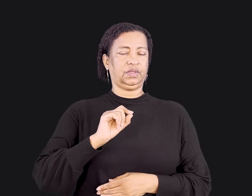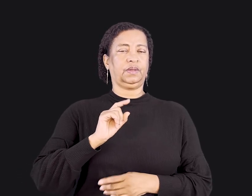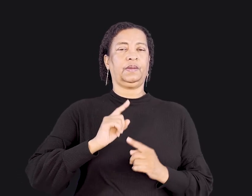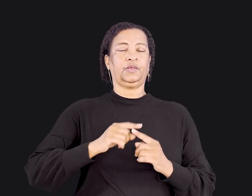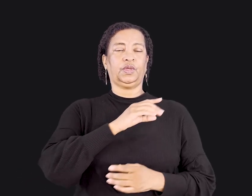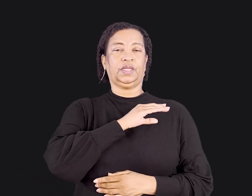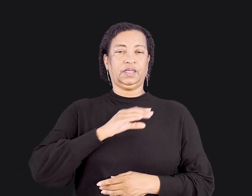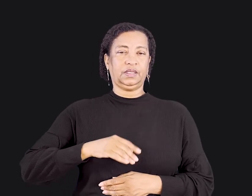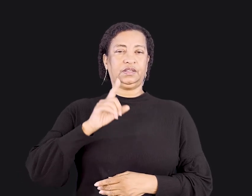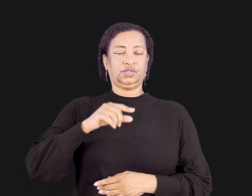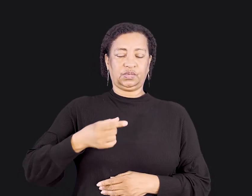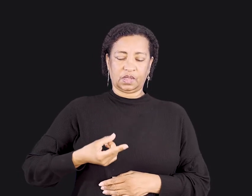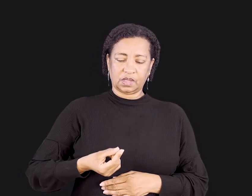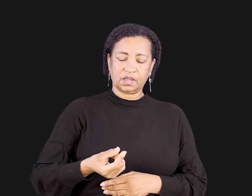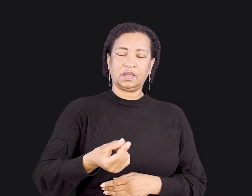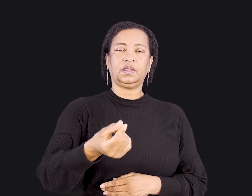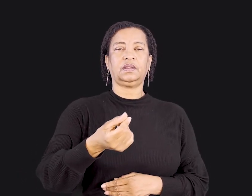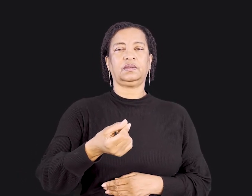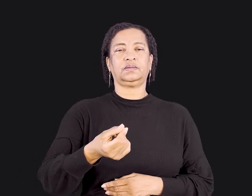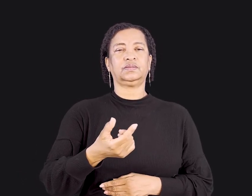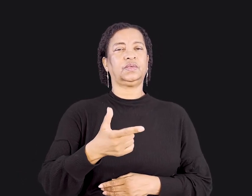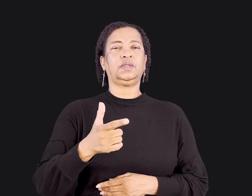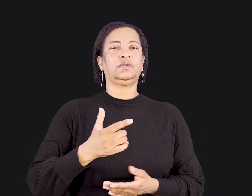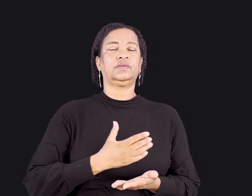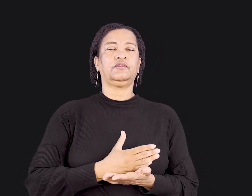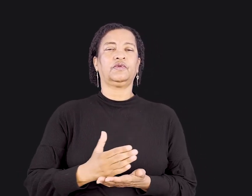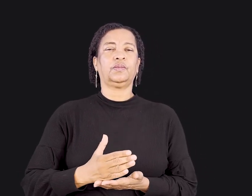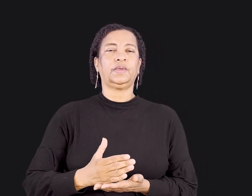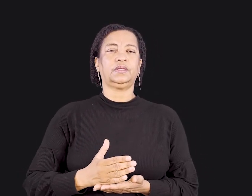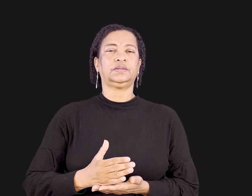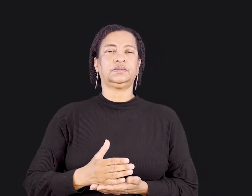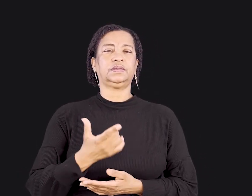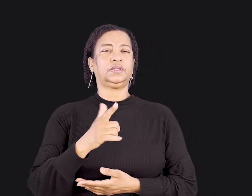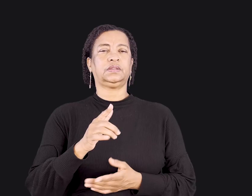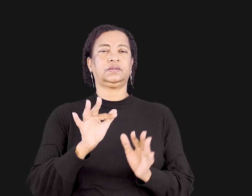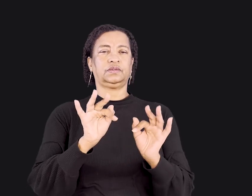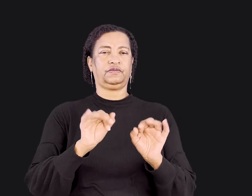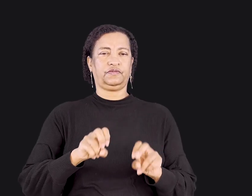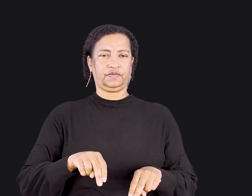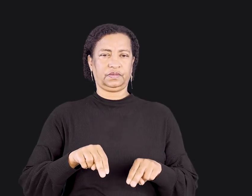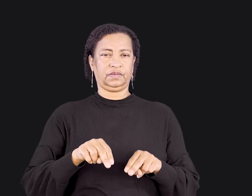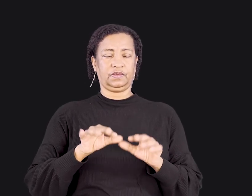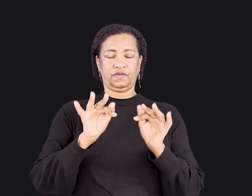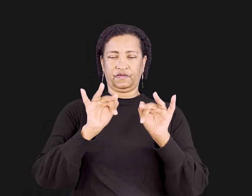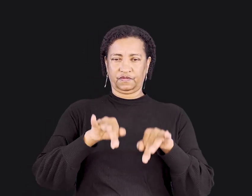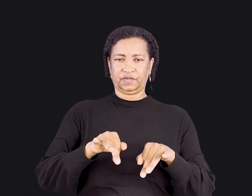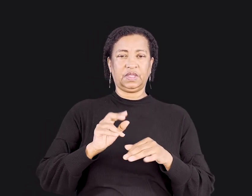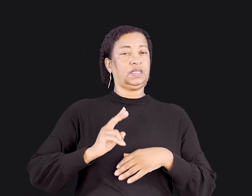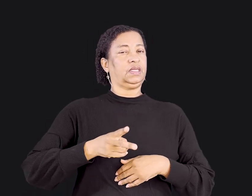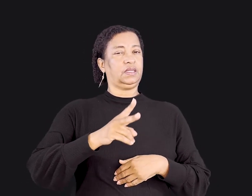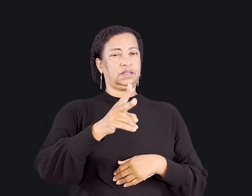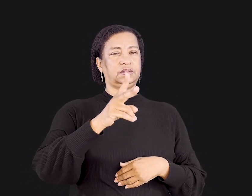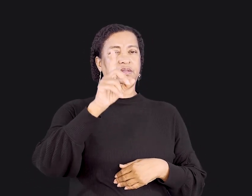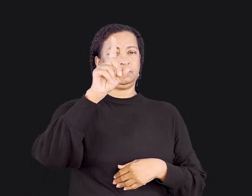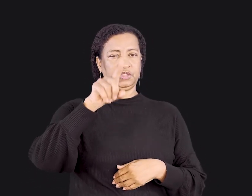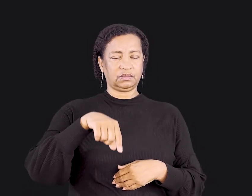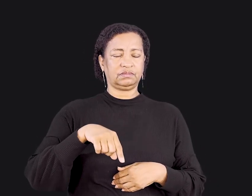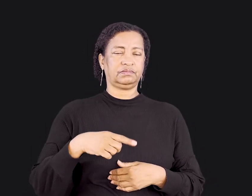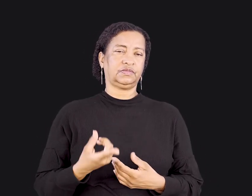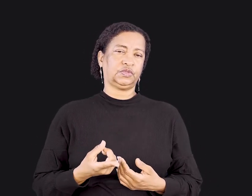é eterno. Cristo não teve começo. Cristo não terá fim. Cristo sempre foi. Um pouco antes de ser